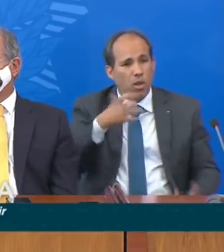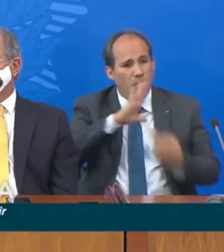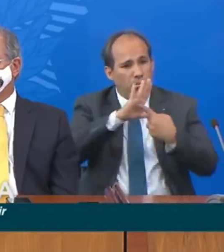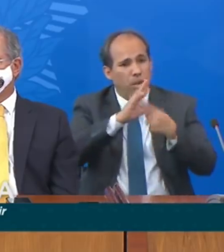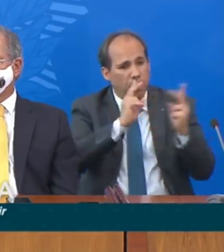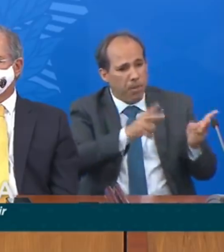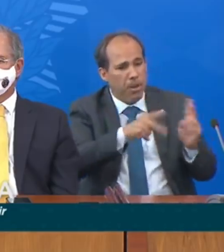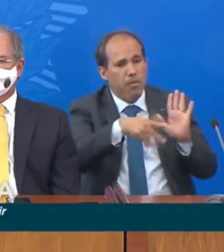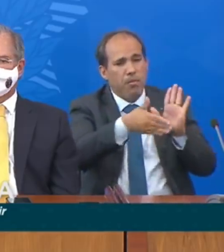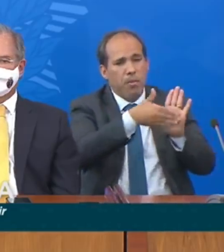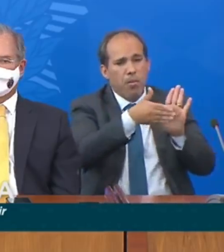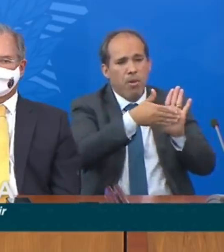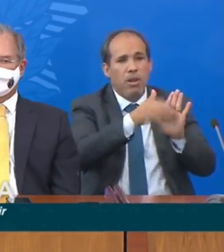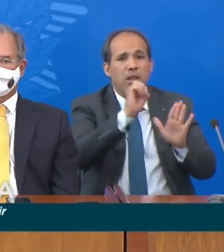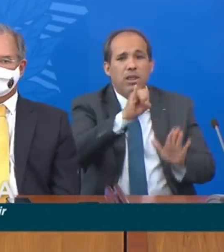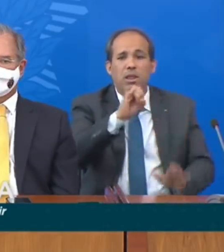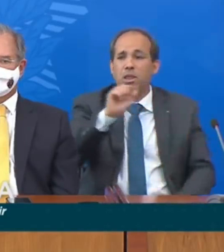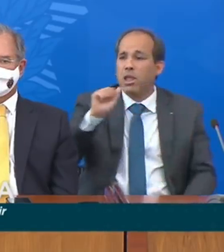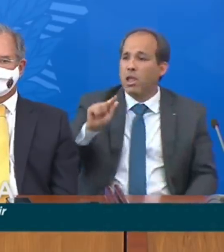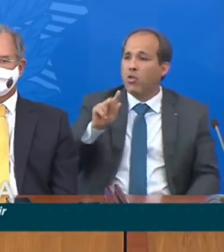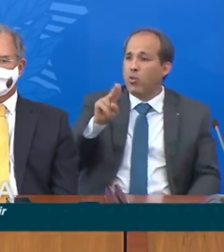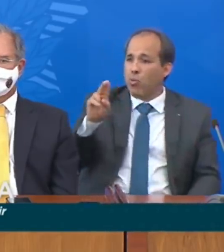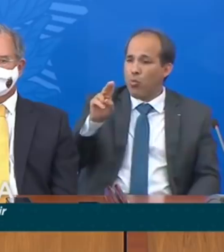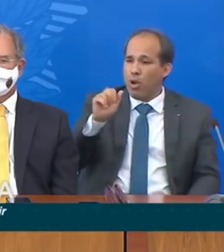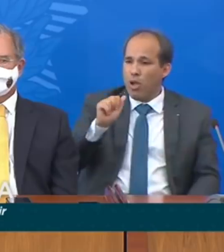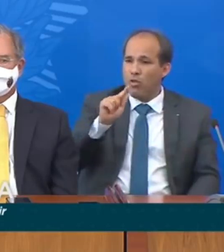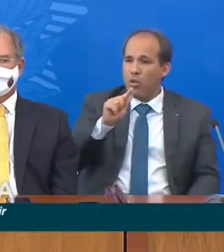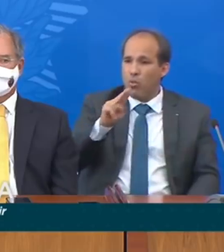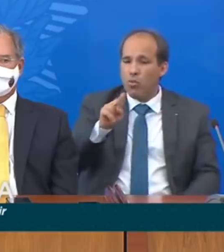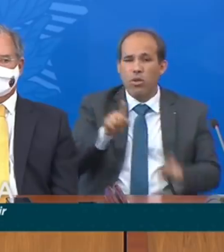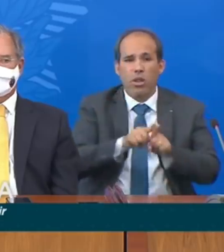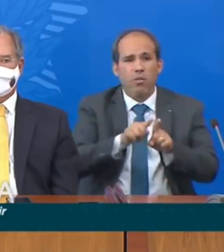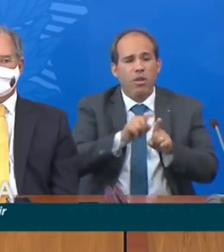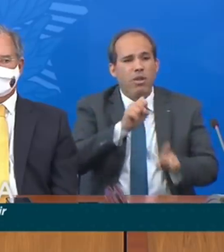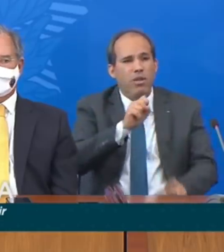o nosso AGU e a nossa SAGE aqui, que é o ministro